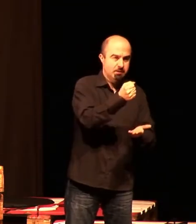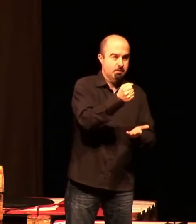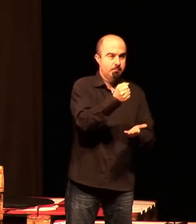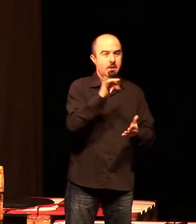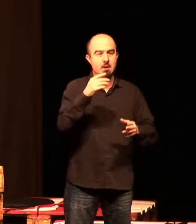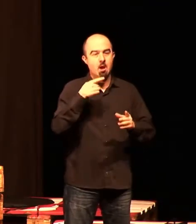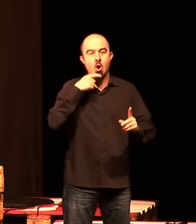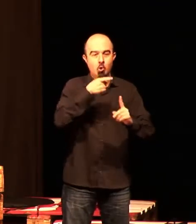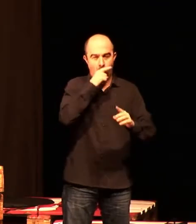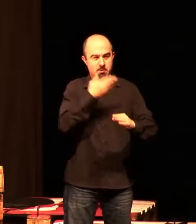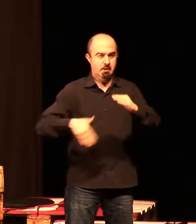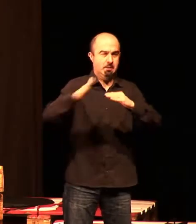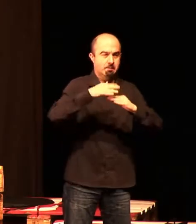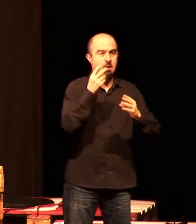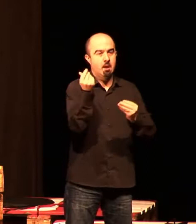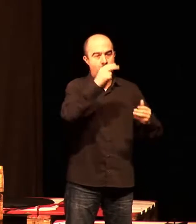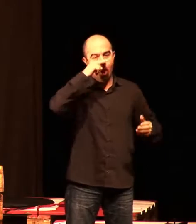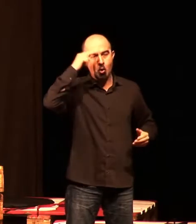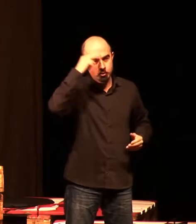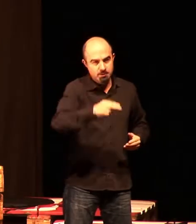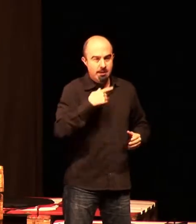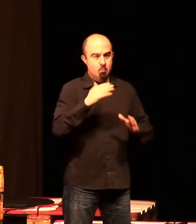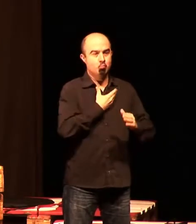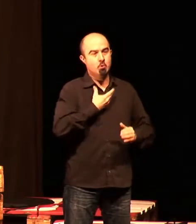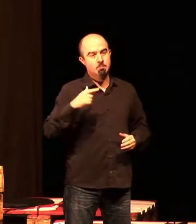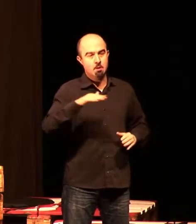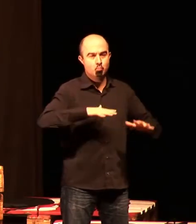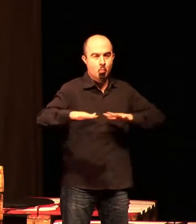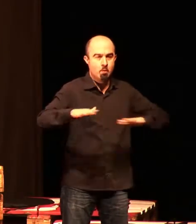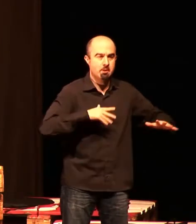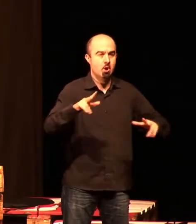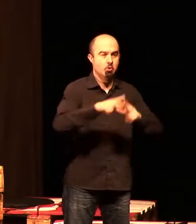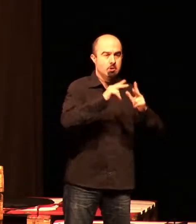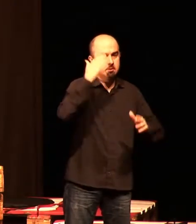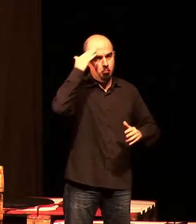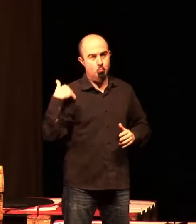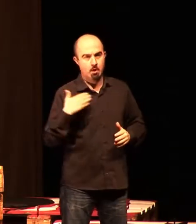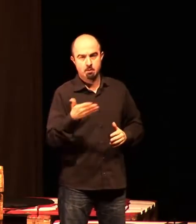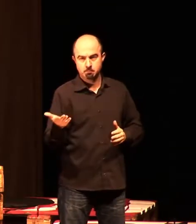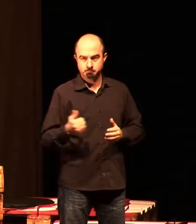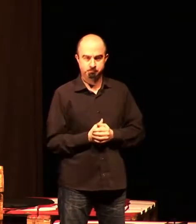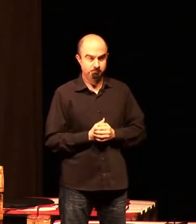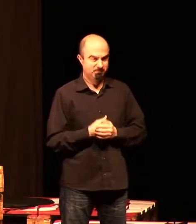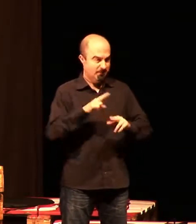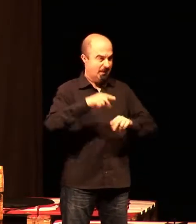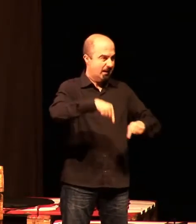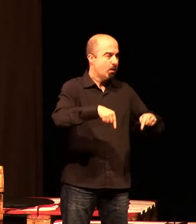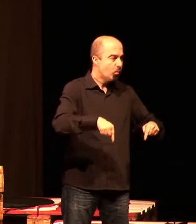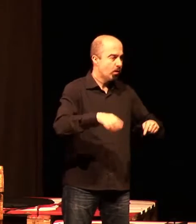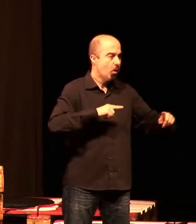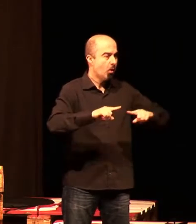anticapitalistes, antipatriarcals, ecologistes, municipalistes i moviments socials i populars. L'acte